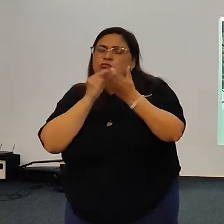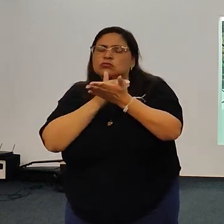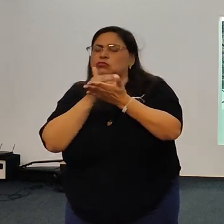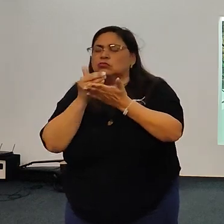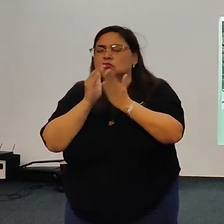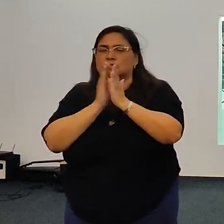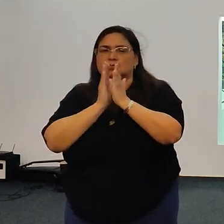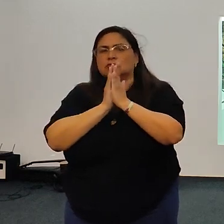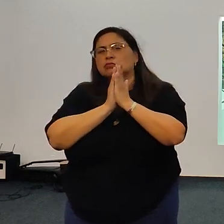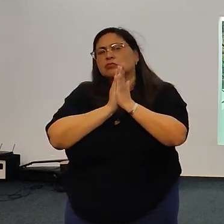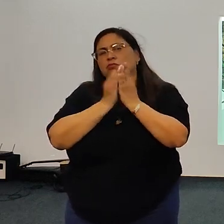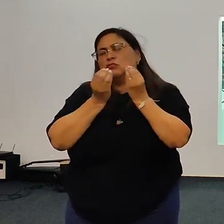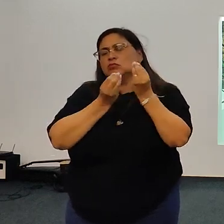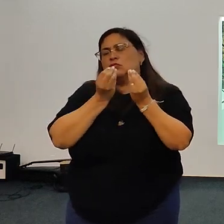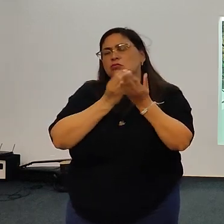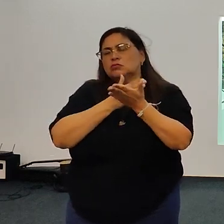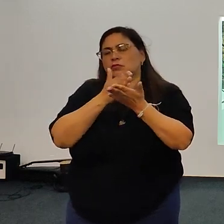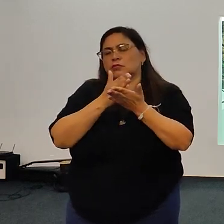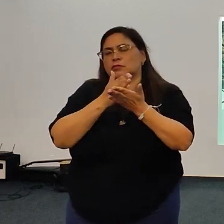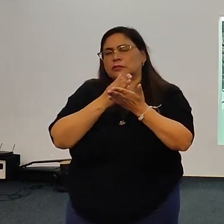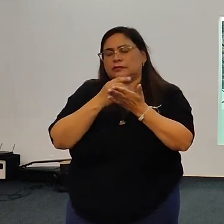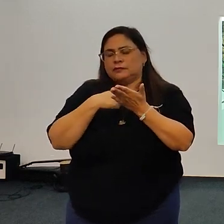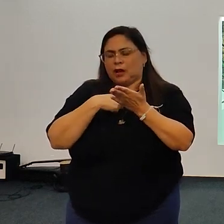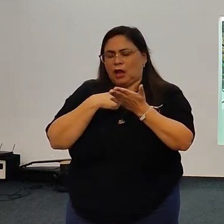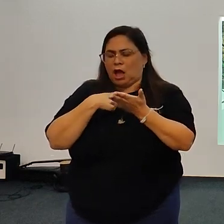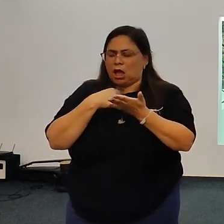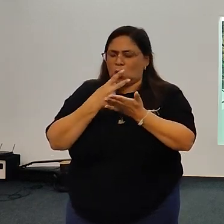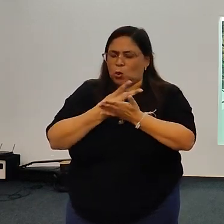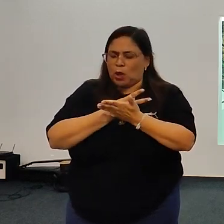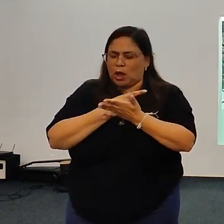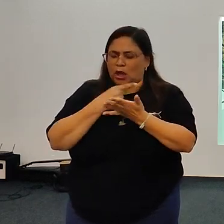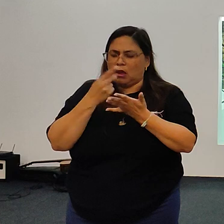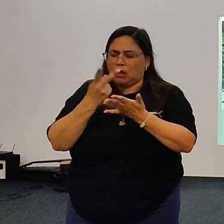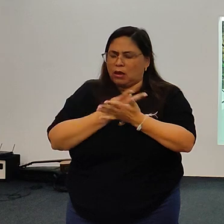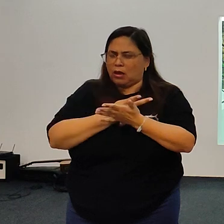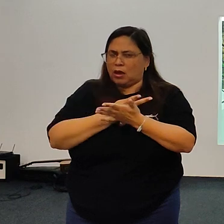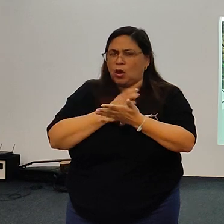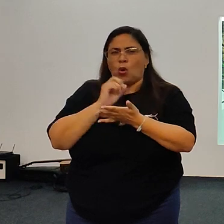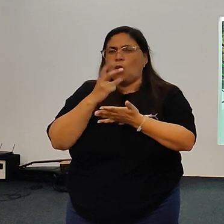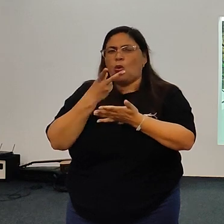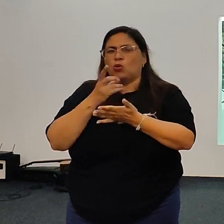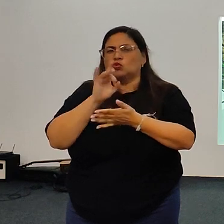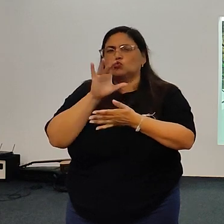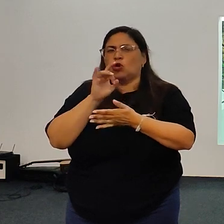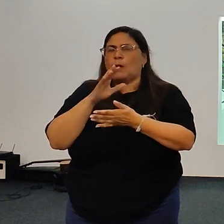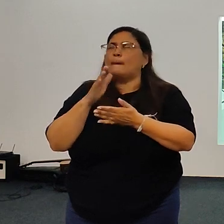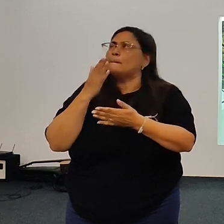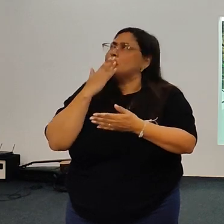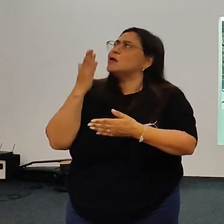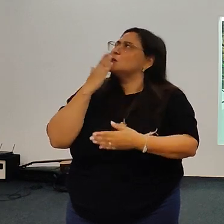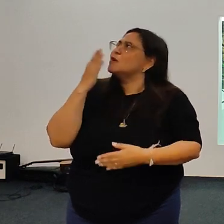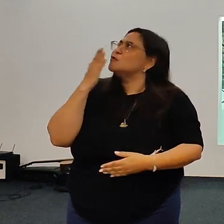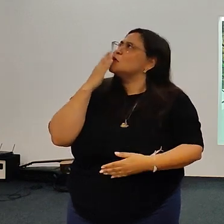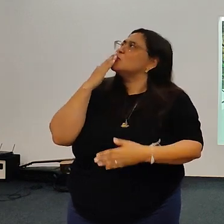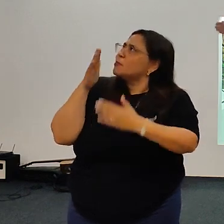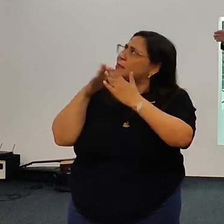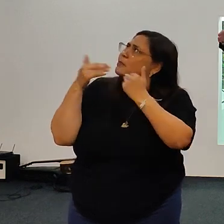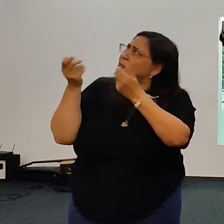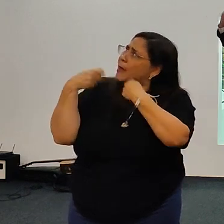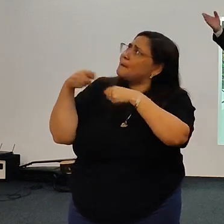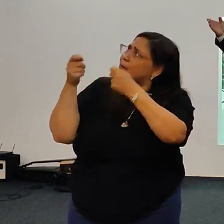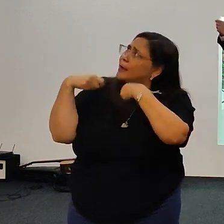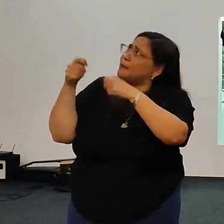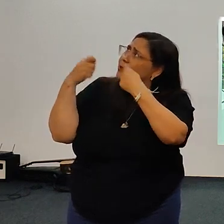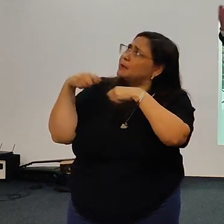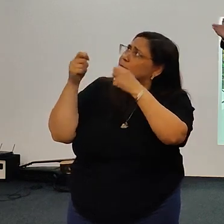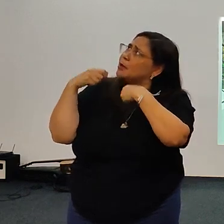a sua oração? Você reconhece os seus erros? Ou nós só sabemos pedir, pedir,